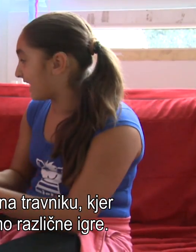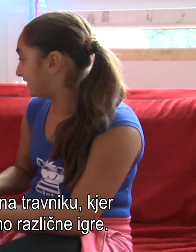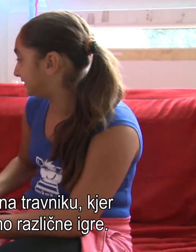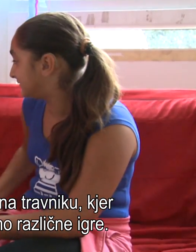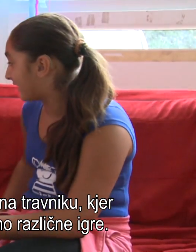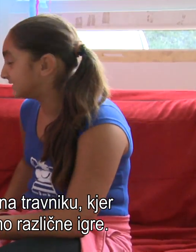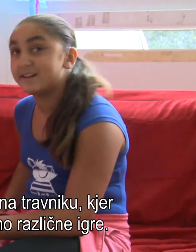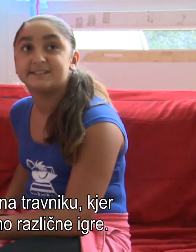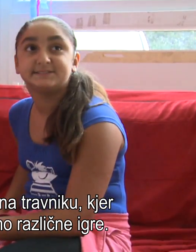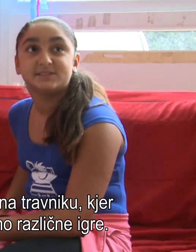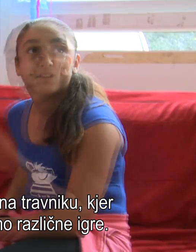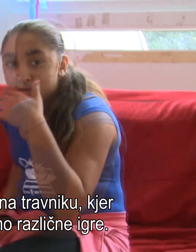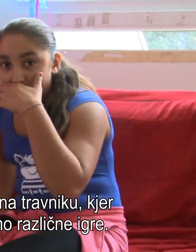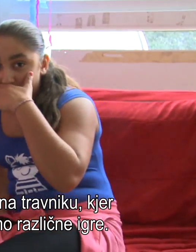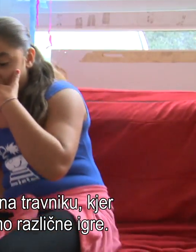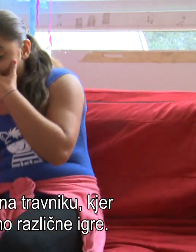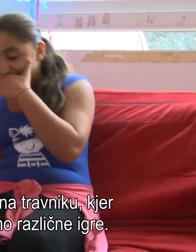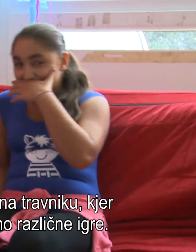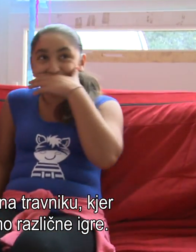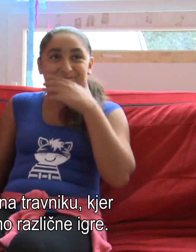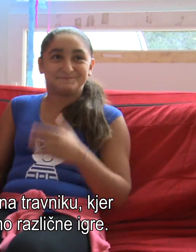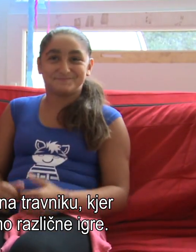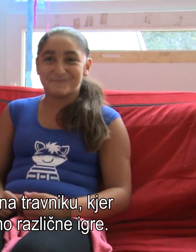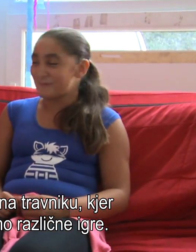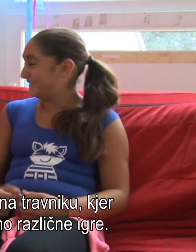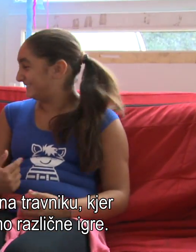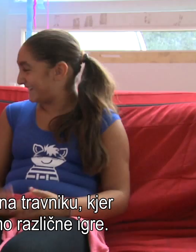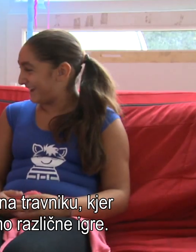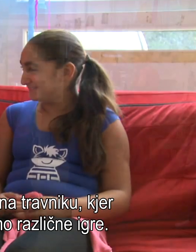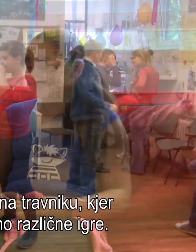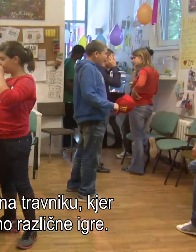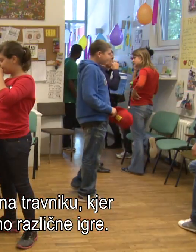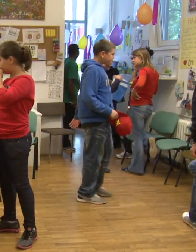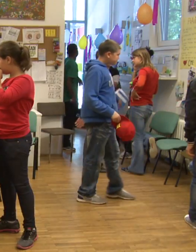tukaj, v travnik, loviti.